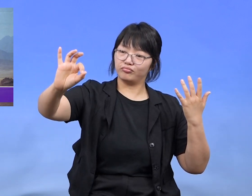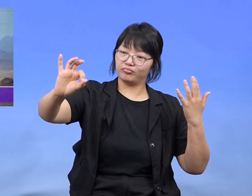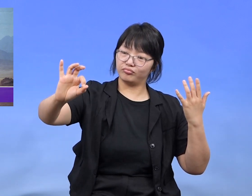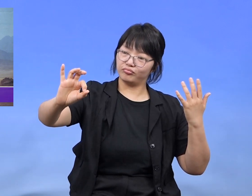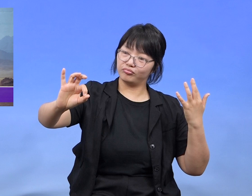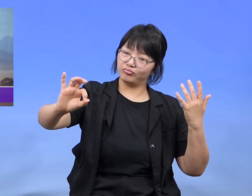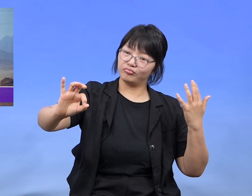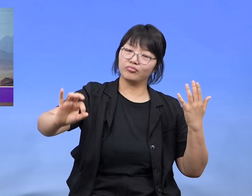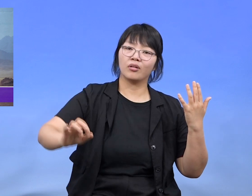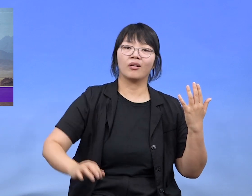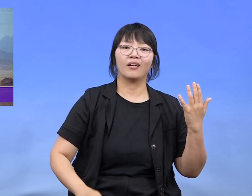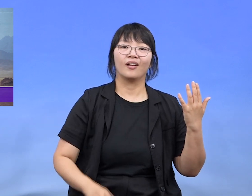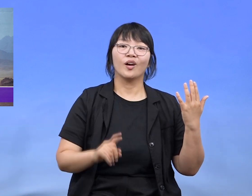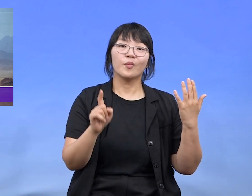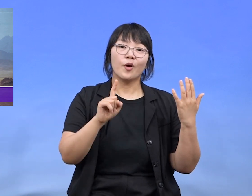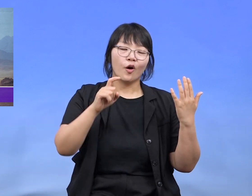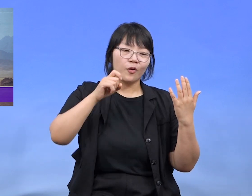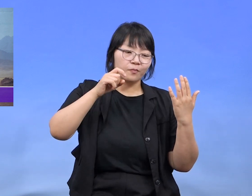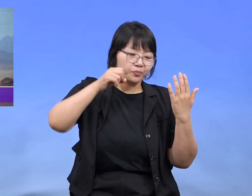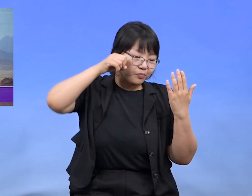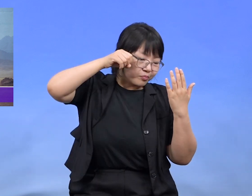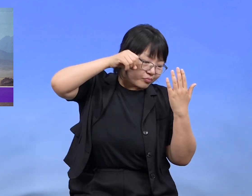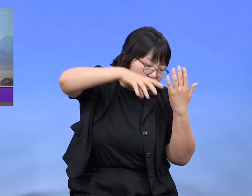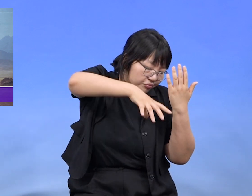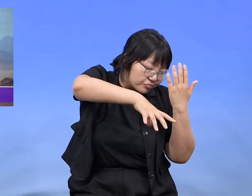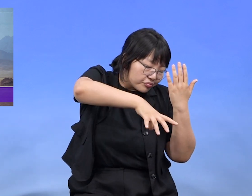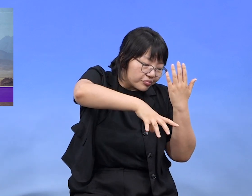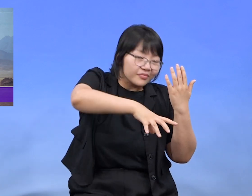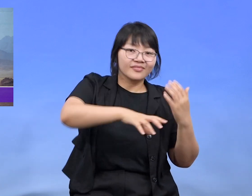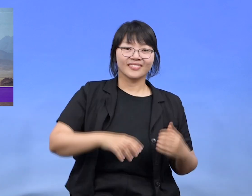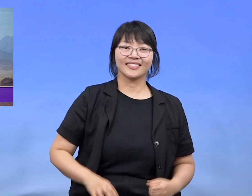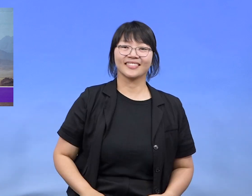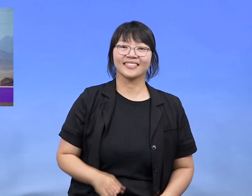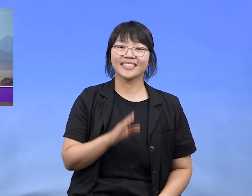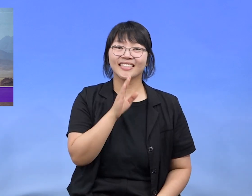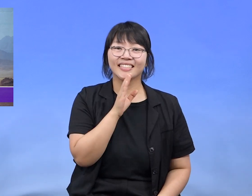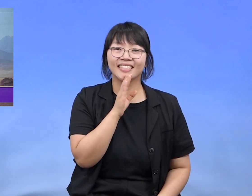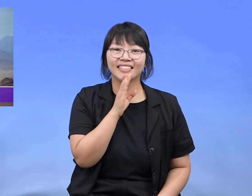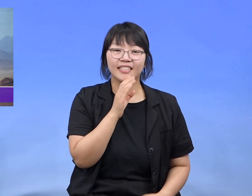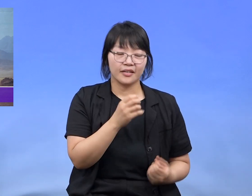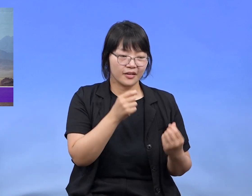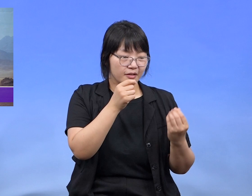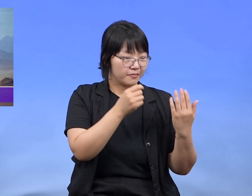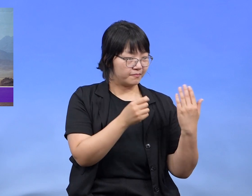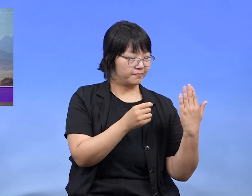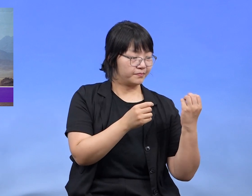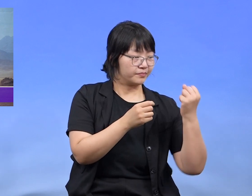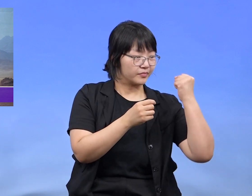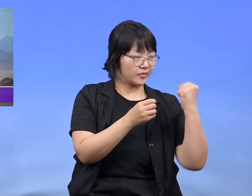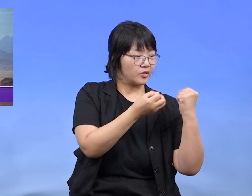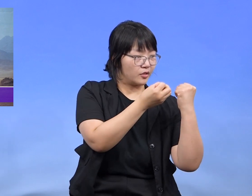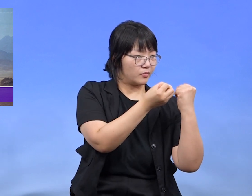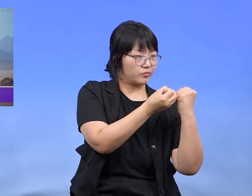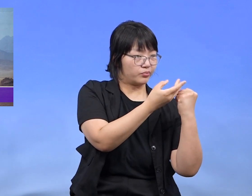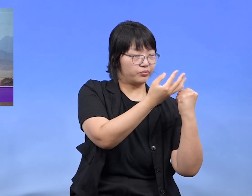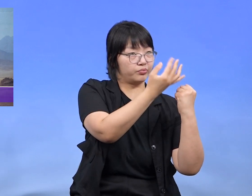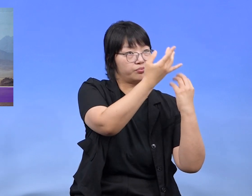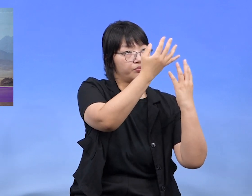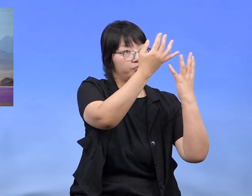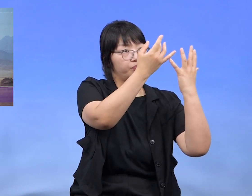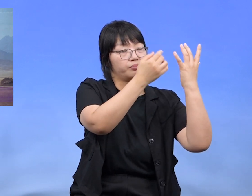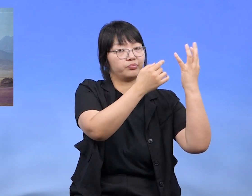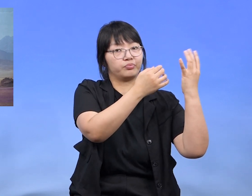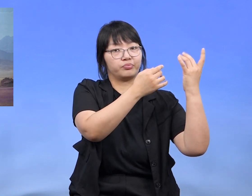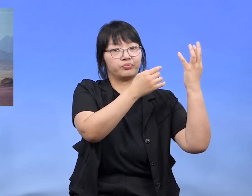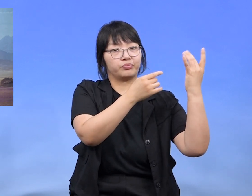성전의 조명이라고 부르는 것입니다. 근데 바로 그 순간, 불이 들어오는 순간 예수께서 선포하신